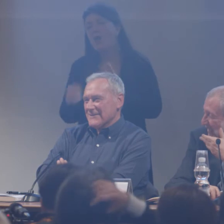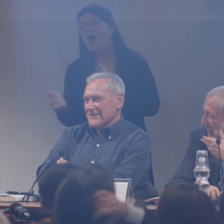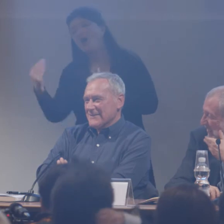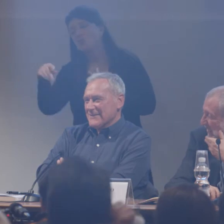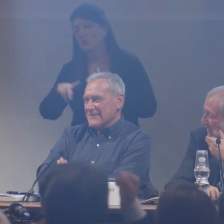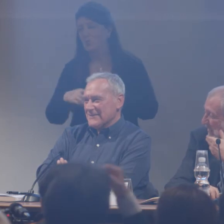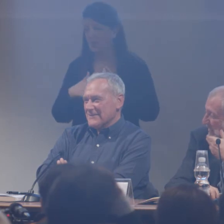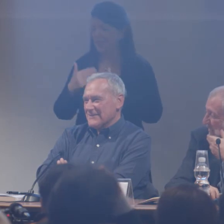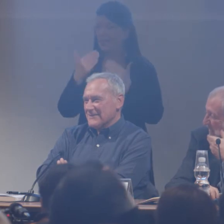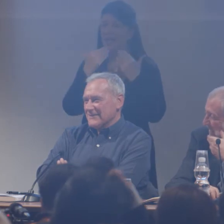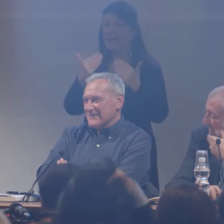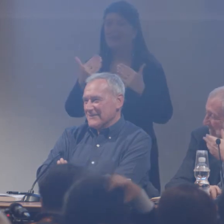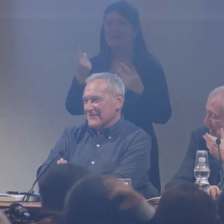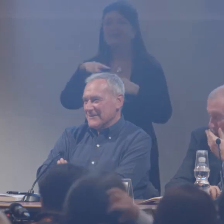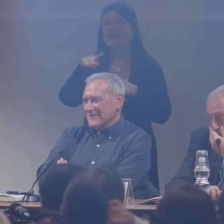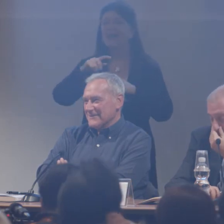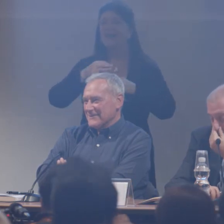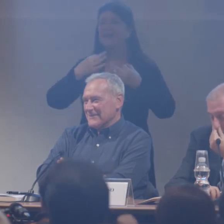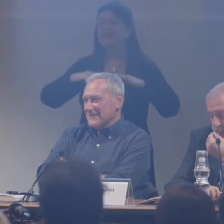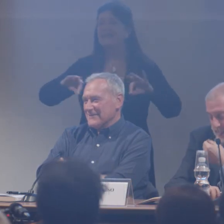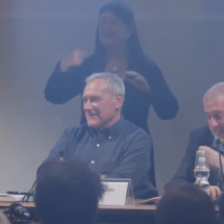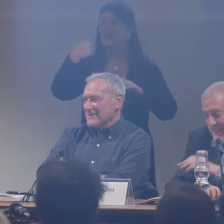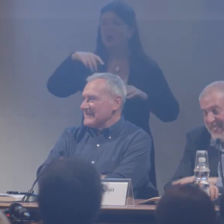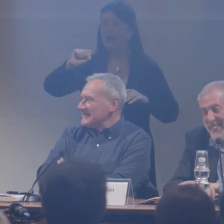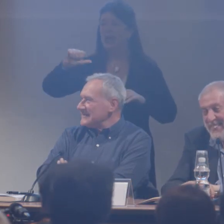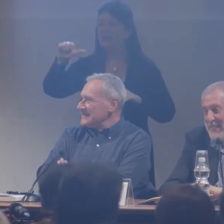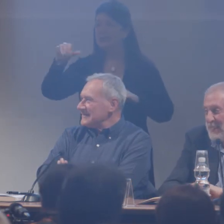Ringrazio anche la signora Grasso, sì, è una cosa internos.